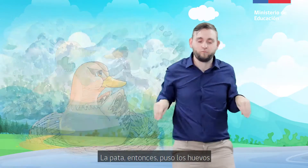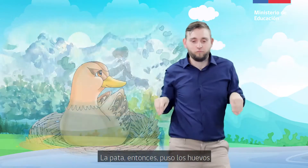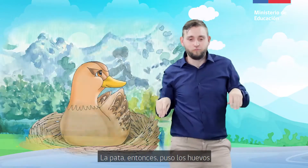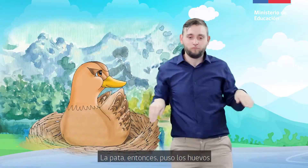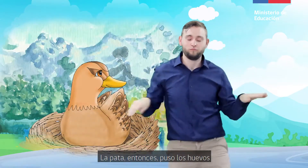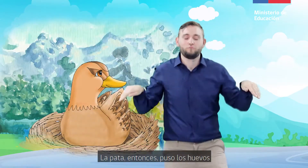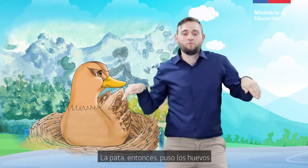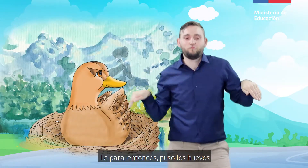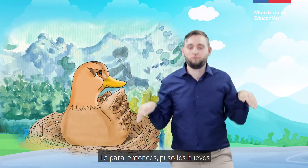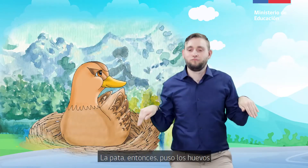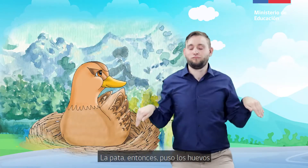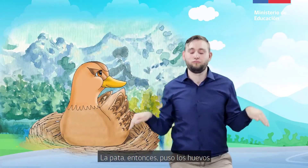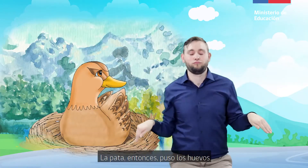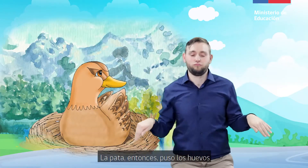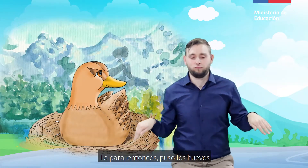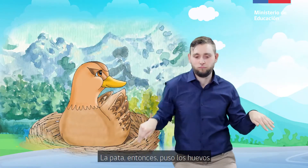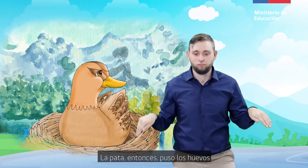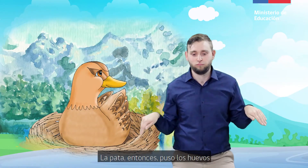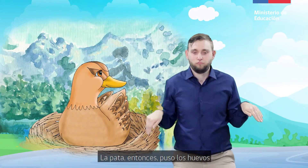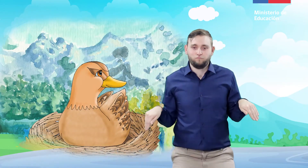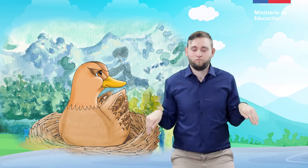La pata entonces puso los huevos